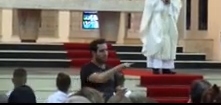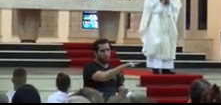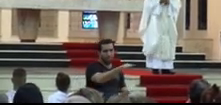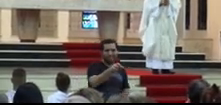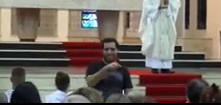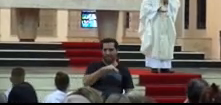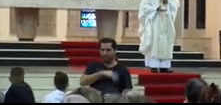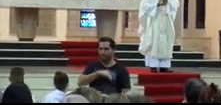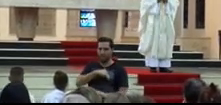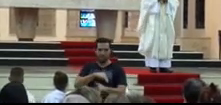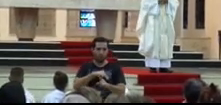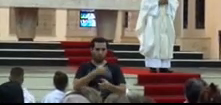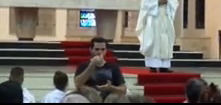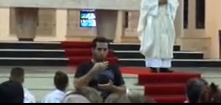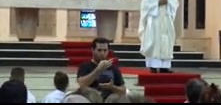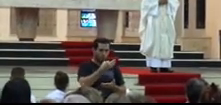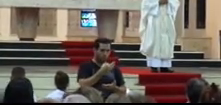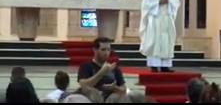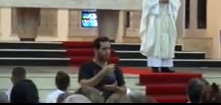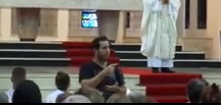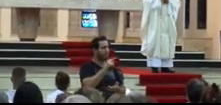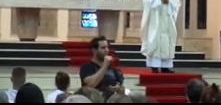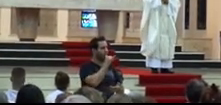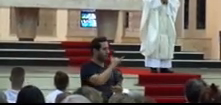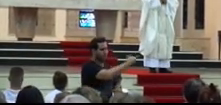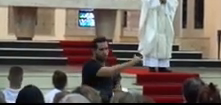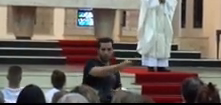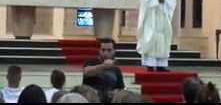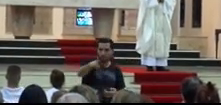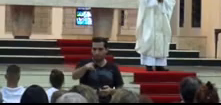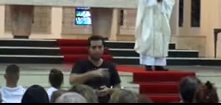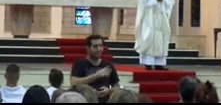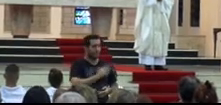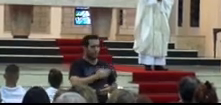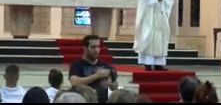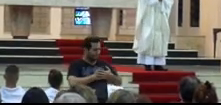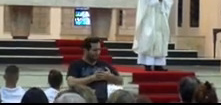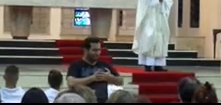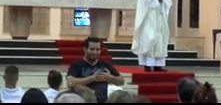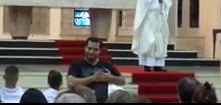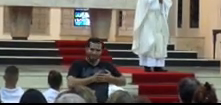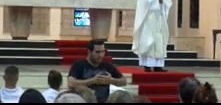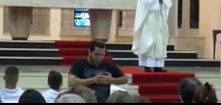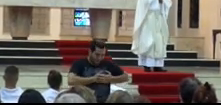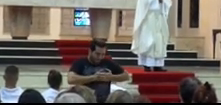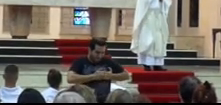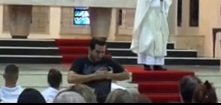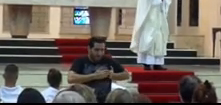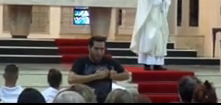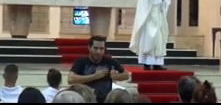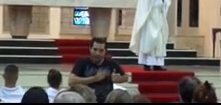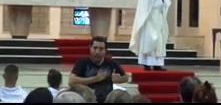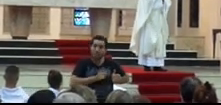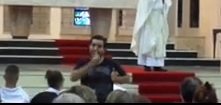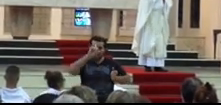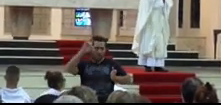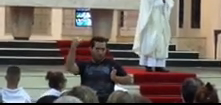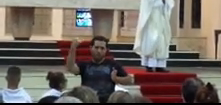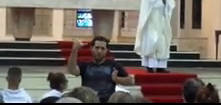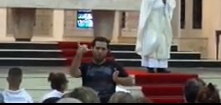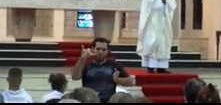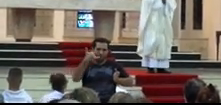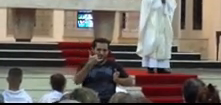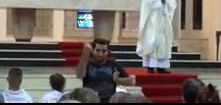a renovação do seu ministério, abra o seu coração, transforme a sua vida, deixe que